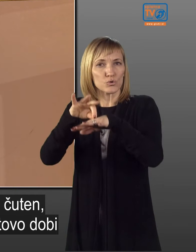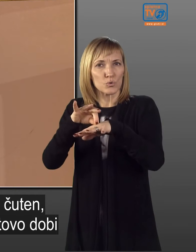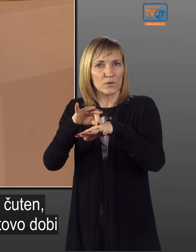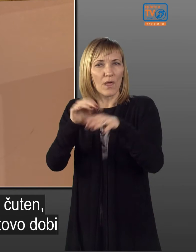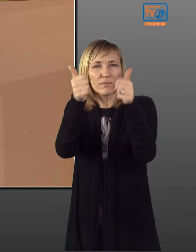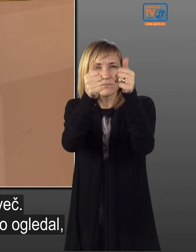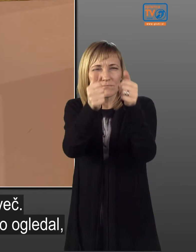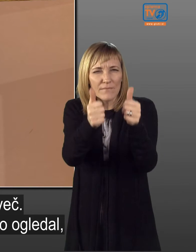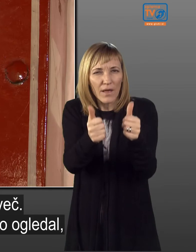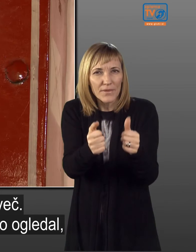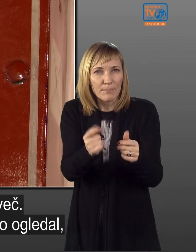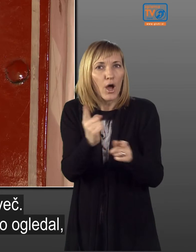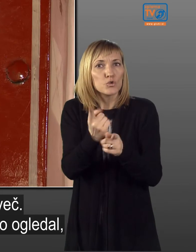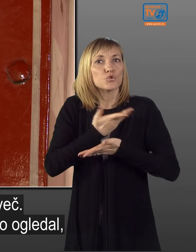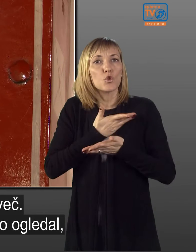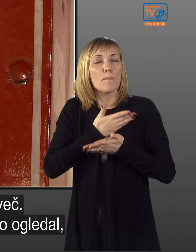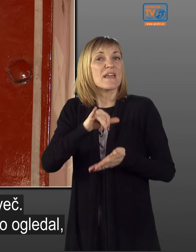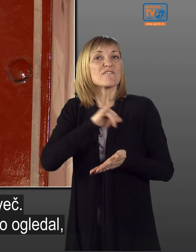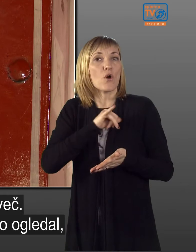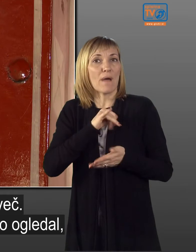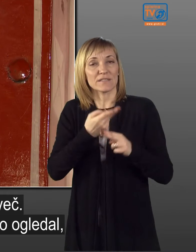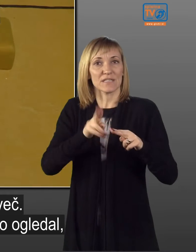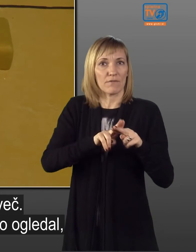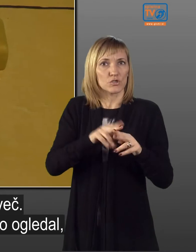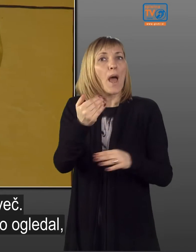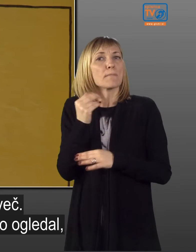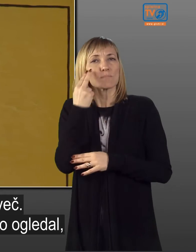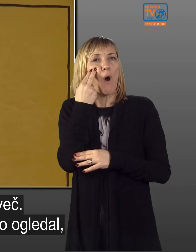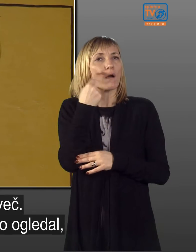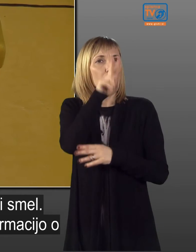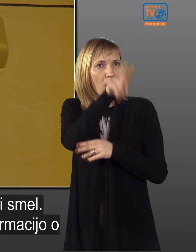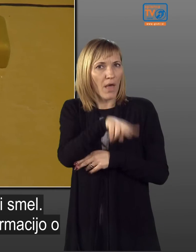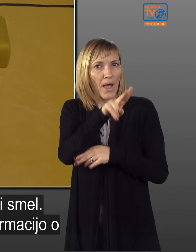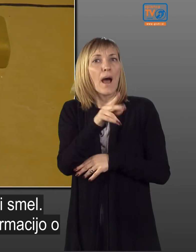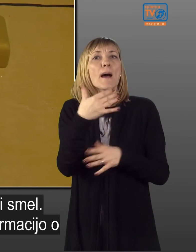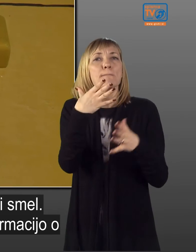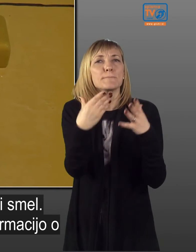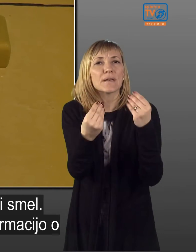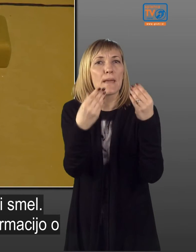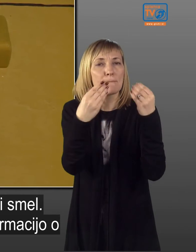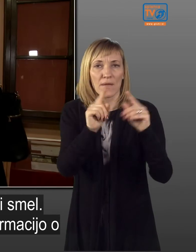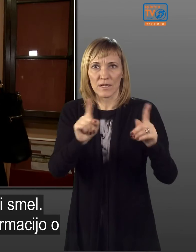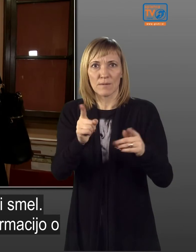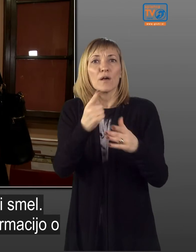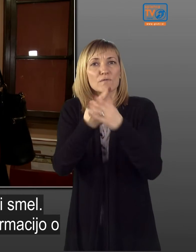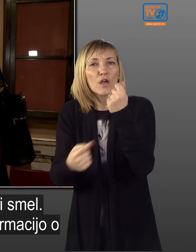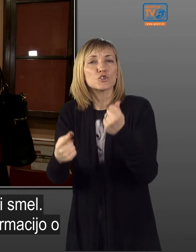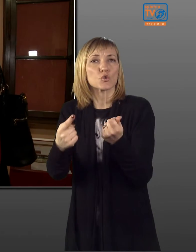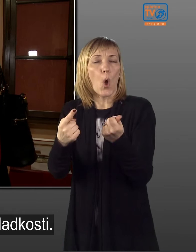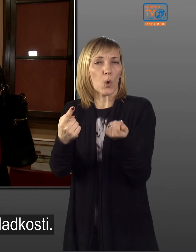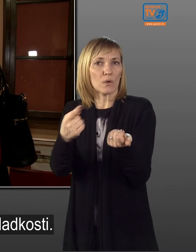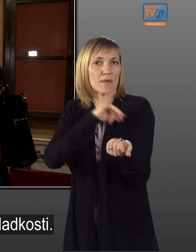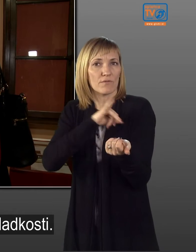prav gotovo dobi eno informacijo več. Ne samo, da ga ogleda, prej si ga lahko samo ogledal, dotikati se ga pa ni smel. To se pravi, izgubil informacije